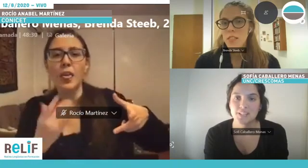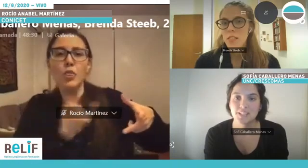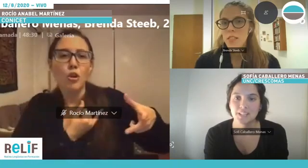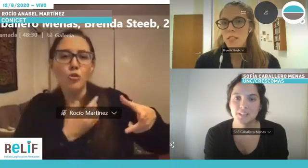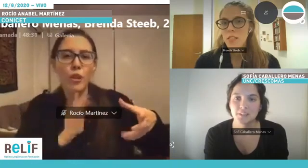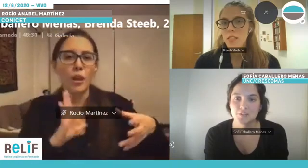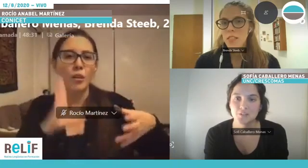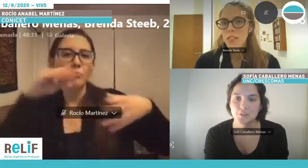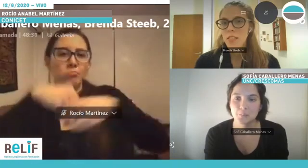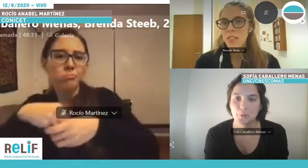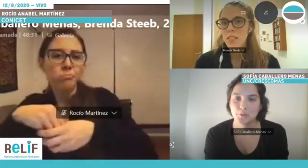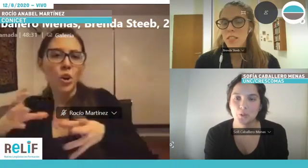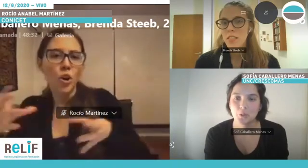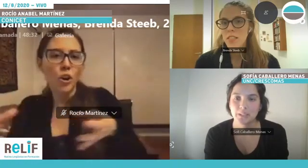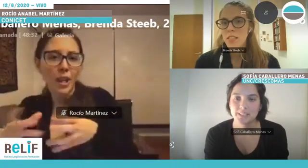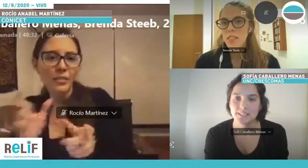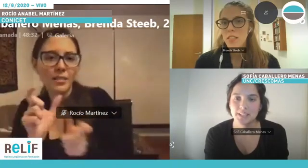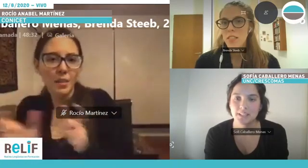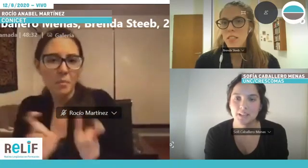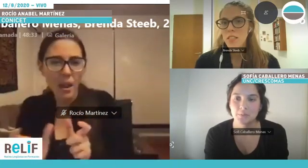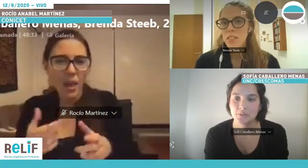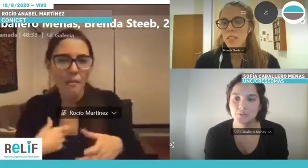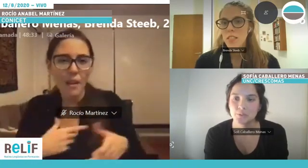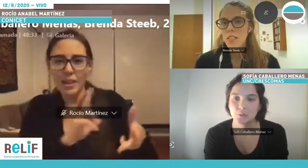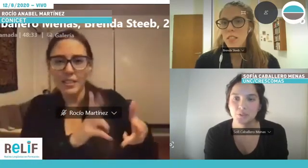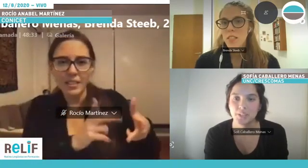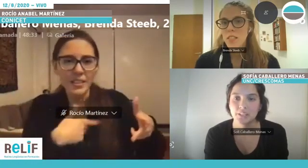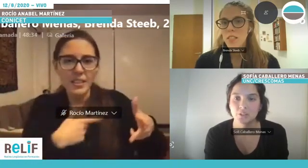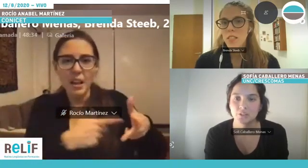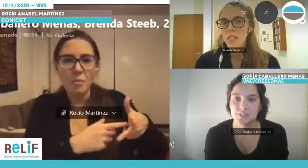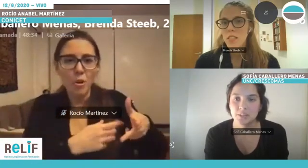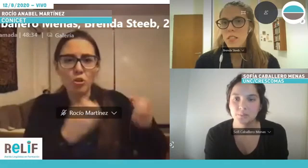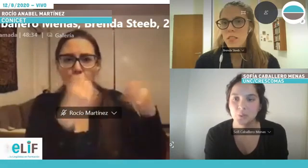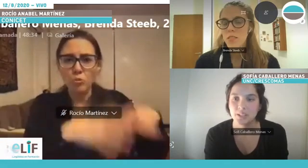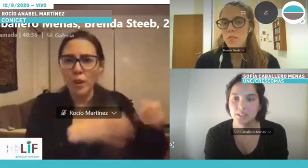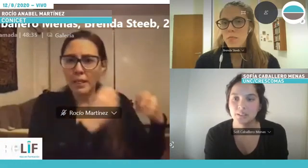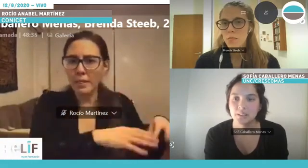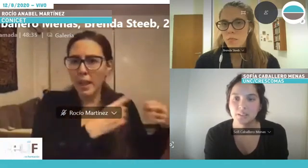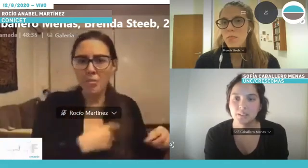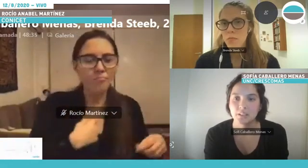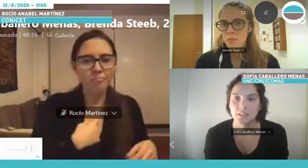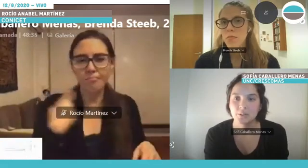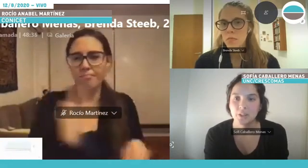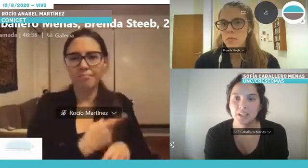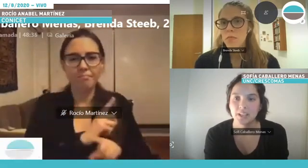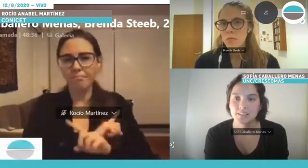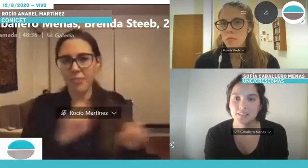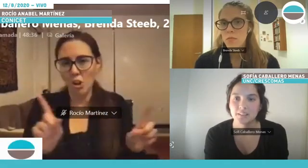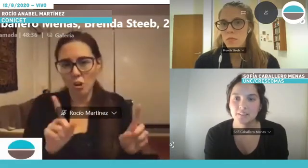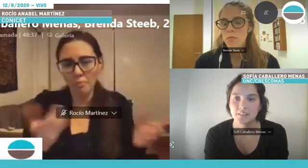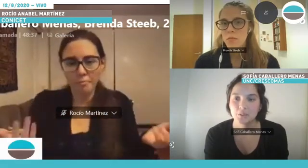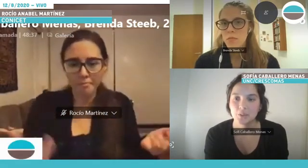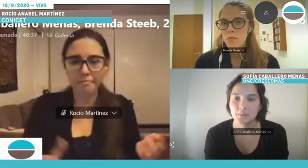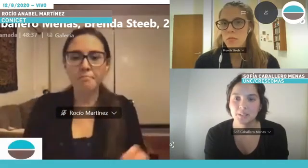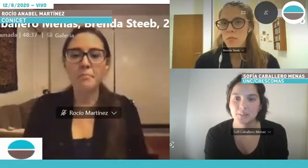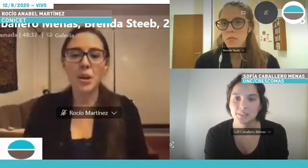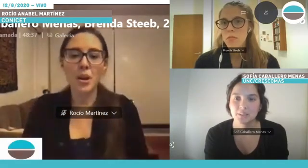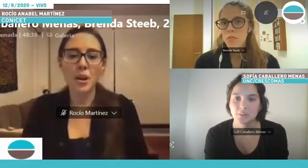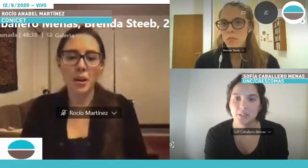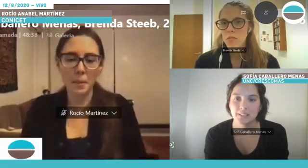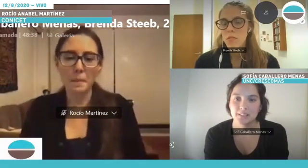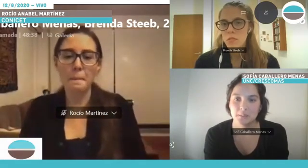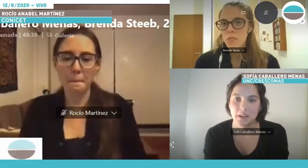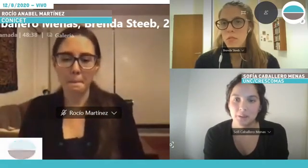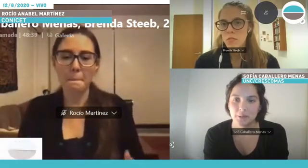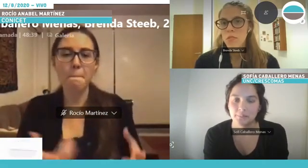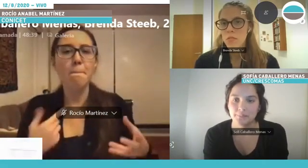yo no sé, yo por solo ver la seña, digamos, su contenido conceptual, no es que es automáticamente